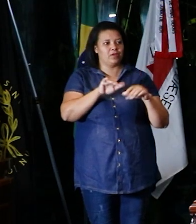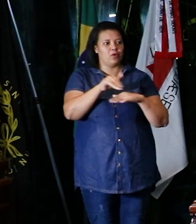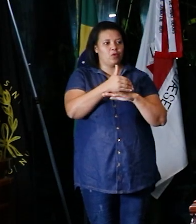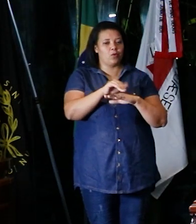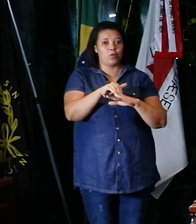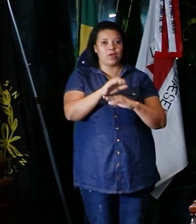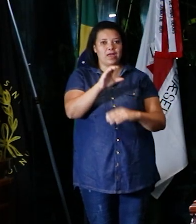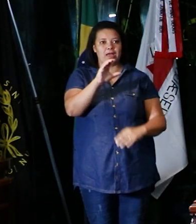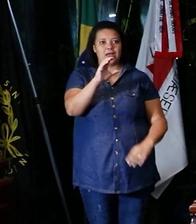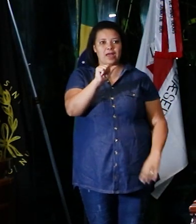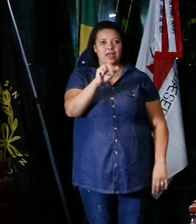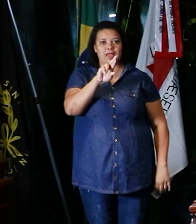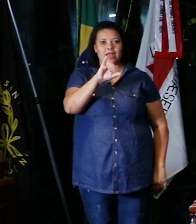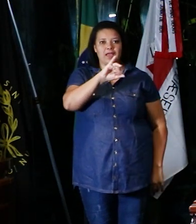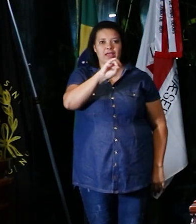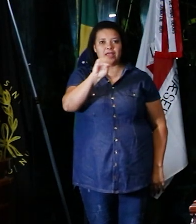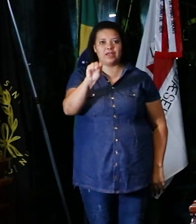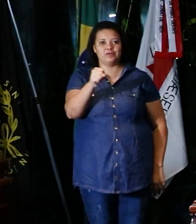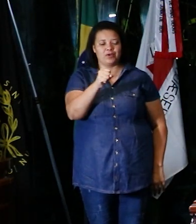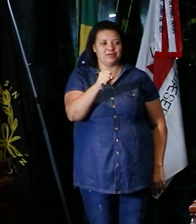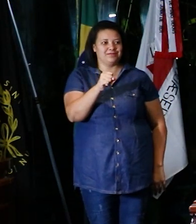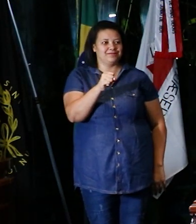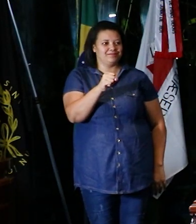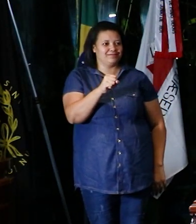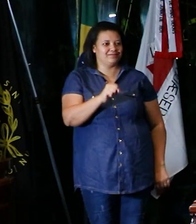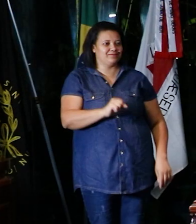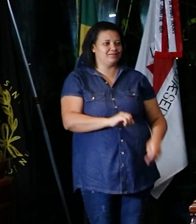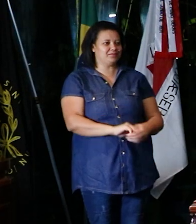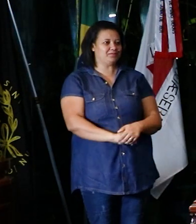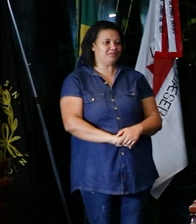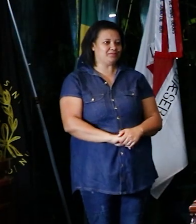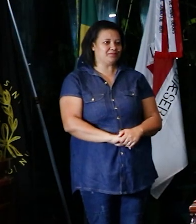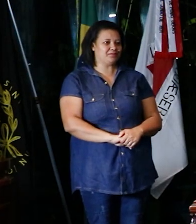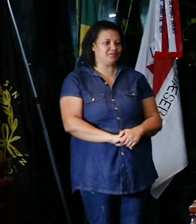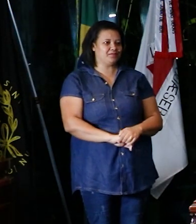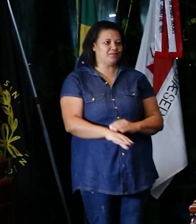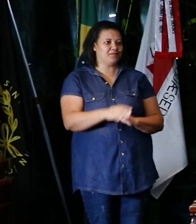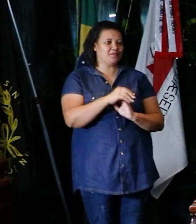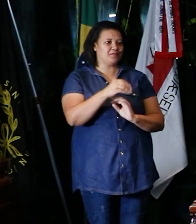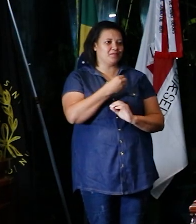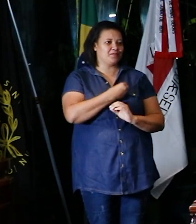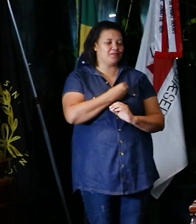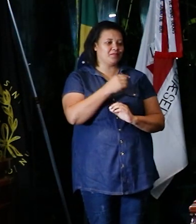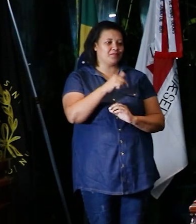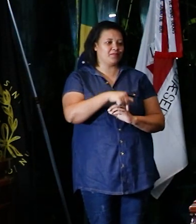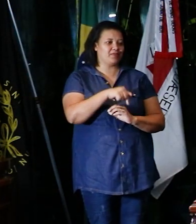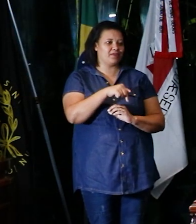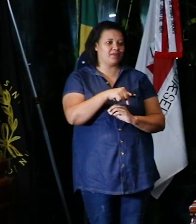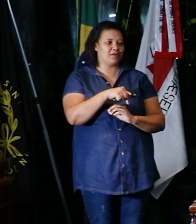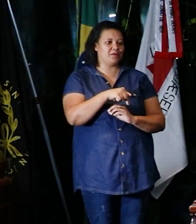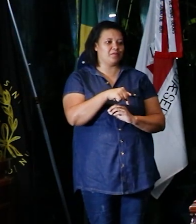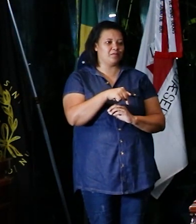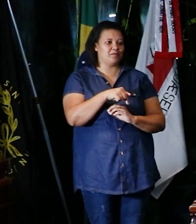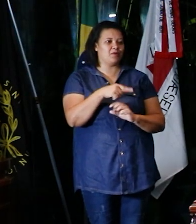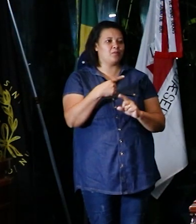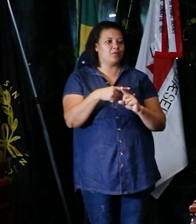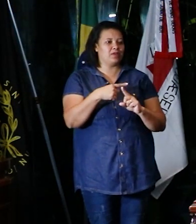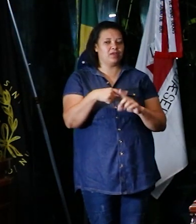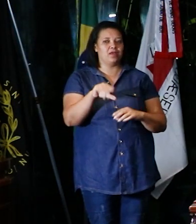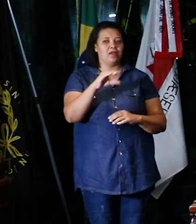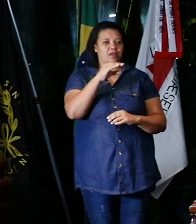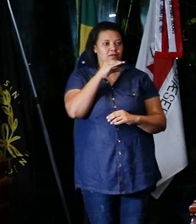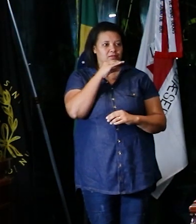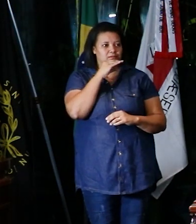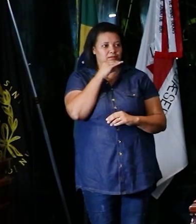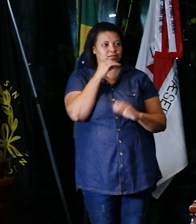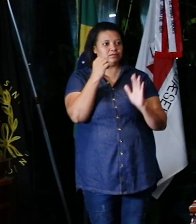Carijós. Gente! Eu estou aqui porque realmente Carlos Drummond de